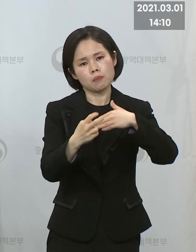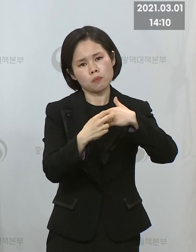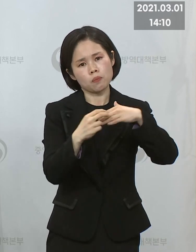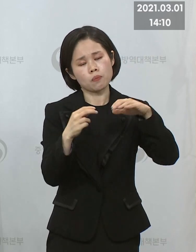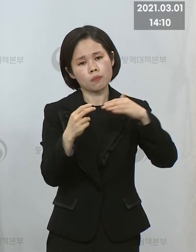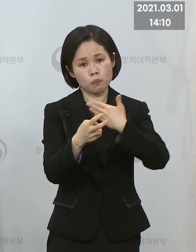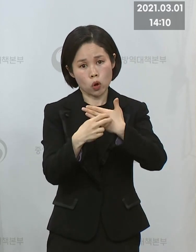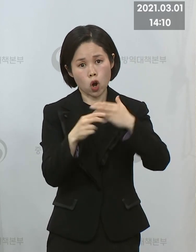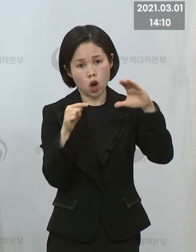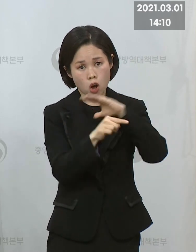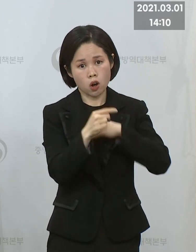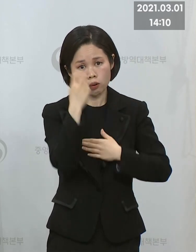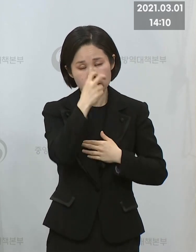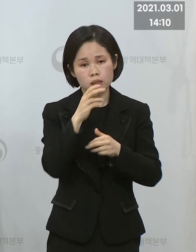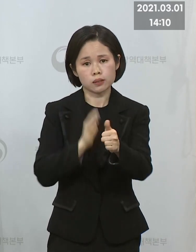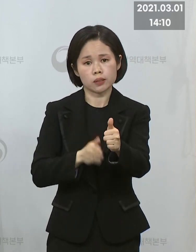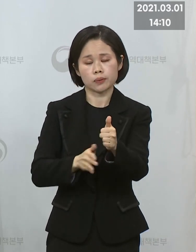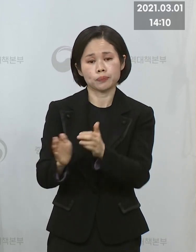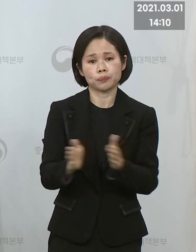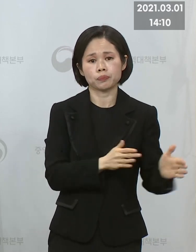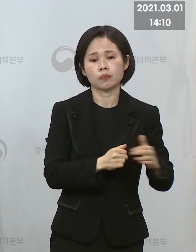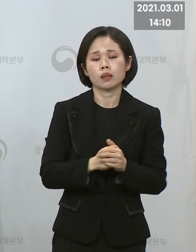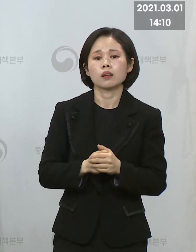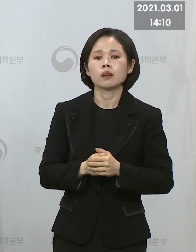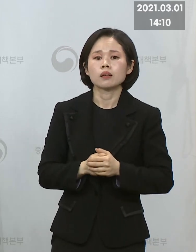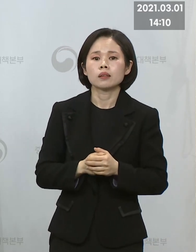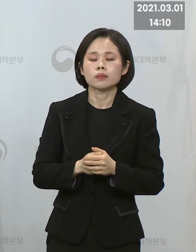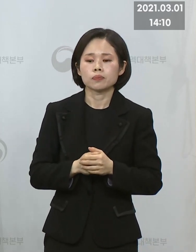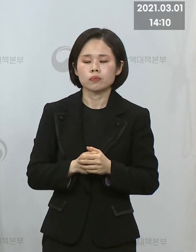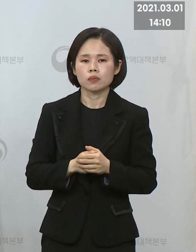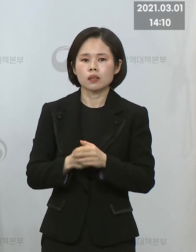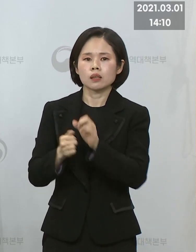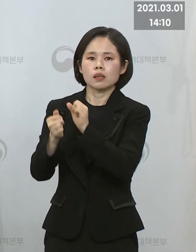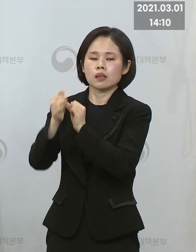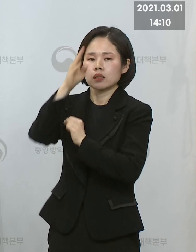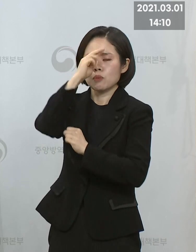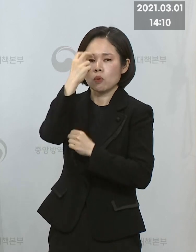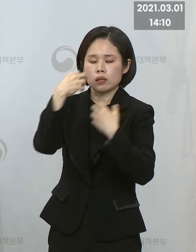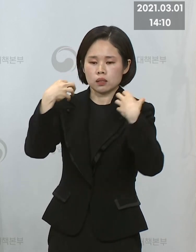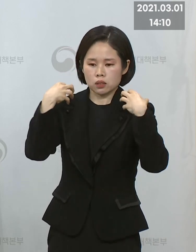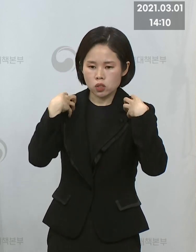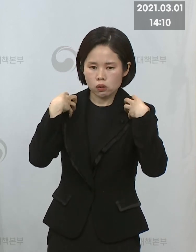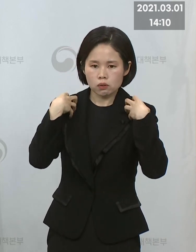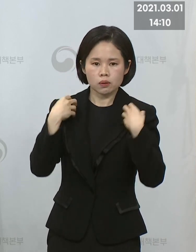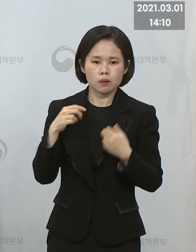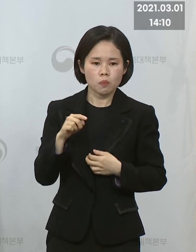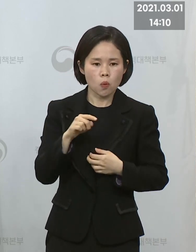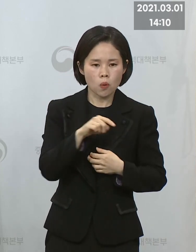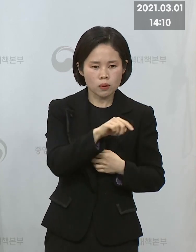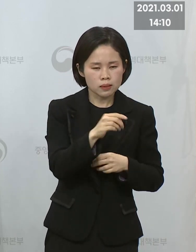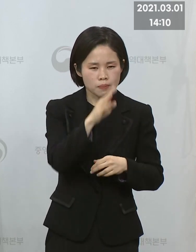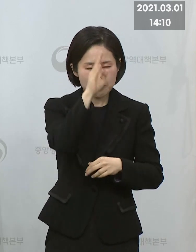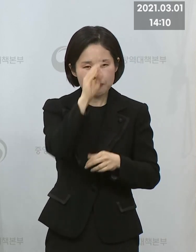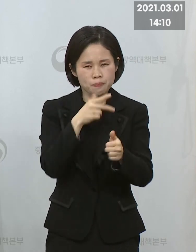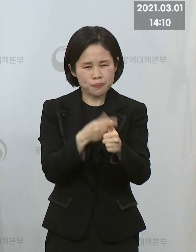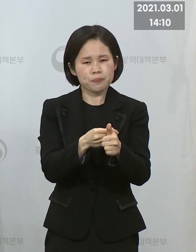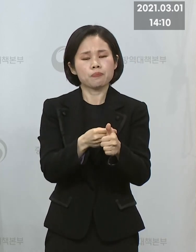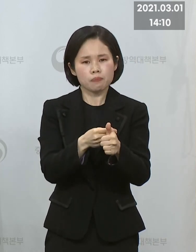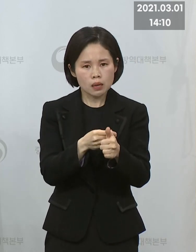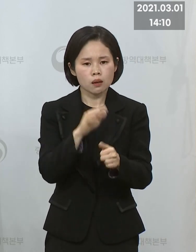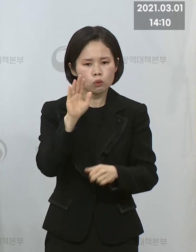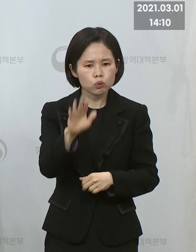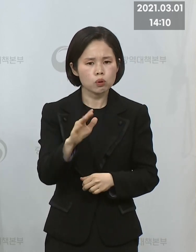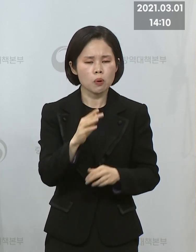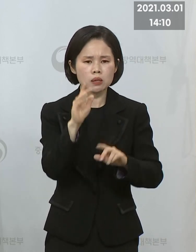질병관리청은 신규 백신의 도입에 따라 이상 반응에 대해 다양한 감시 체계를 통해 모니터링을 하고 있습니다.